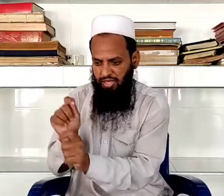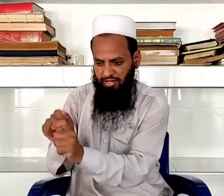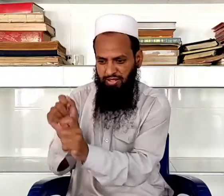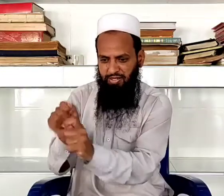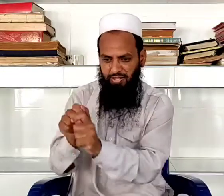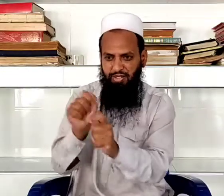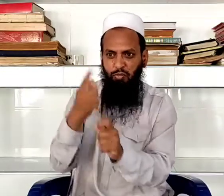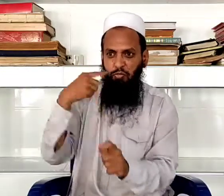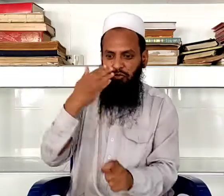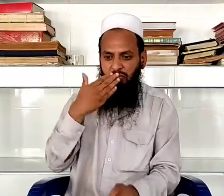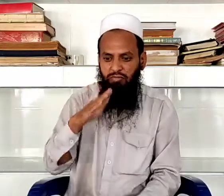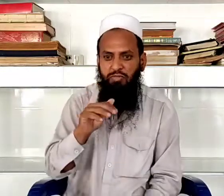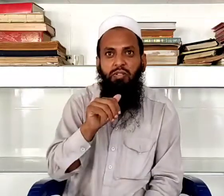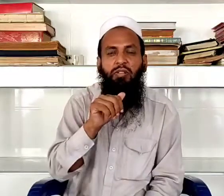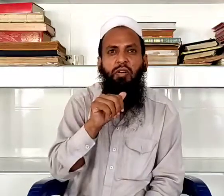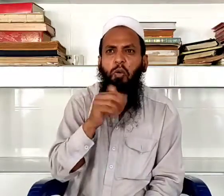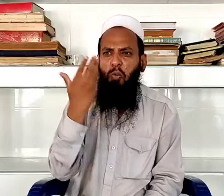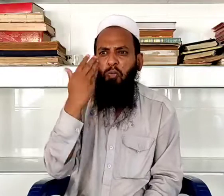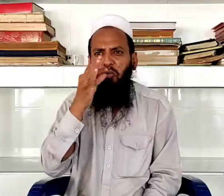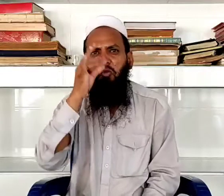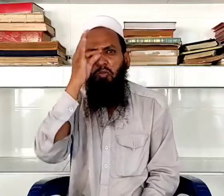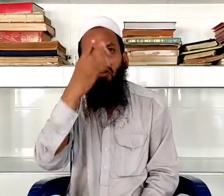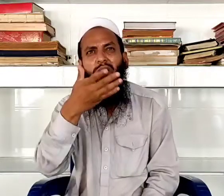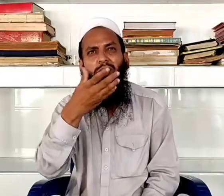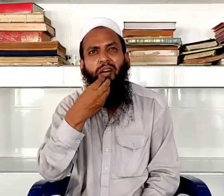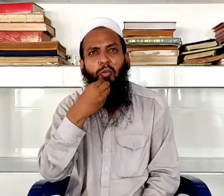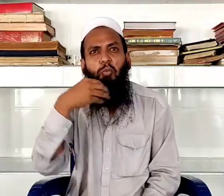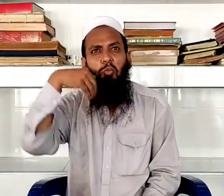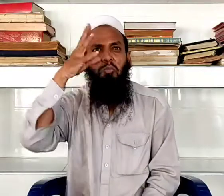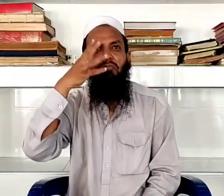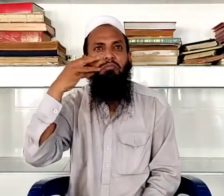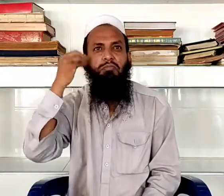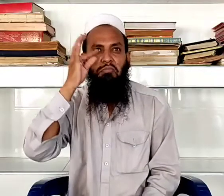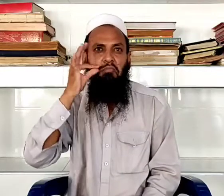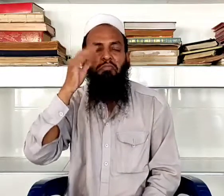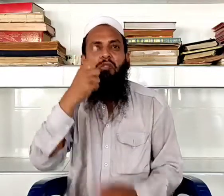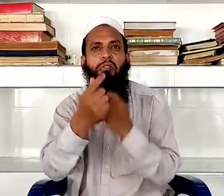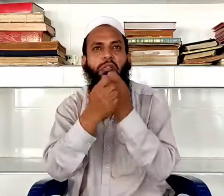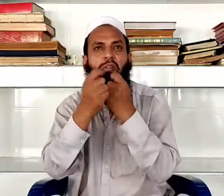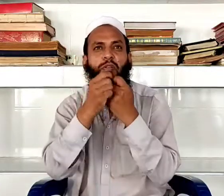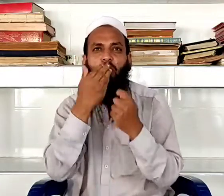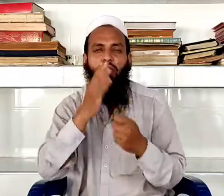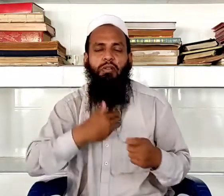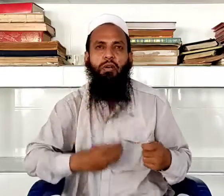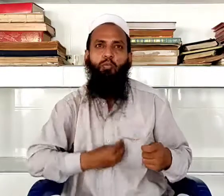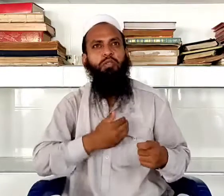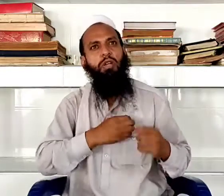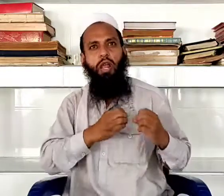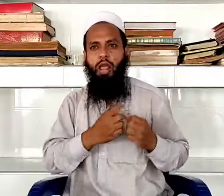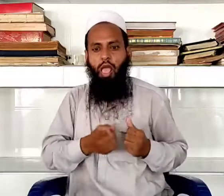अज दे खुतबाए जुमा के अंदर उन्हां दे मुताबिक मैं गुजारिशात करने की कोशिश करांगा।